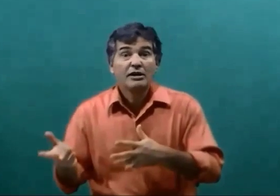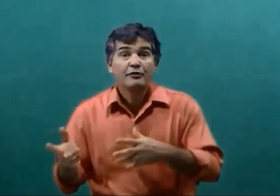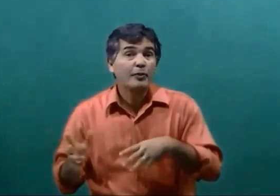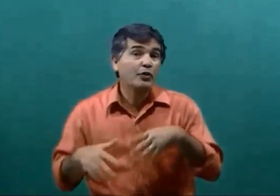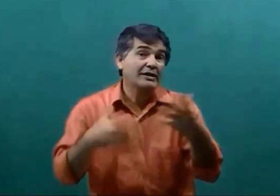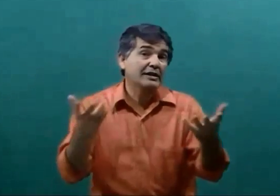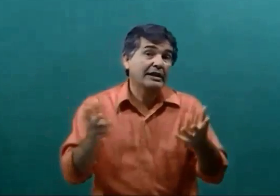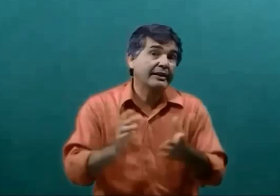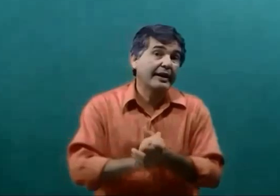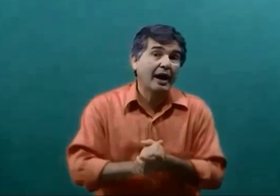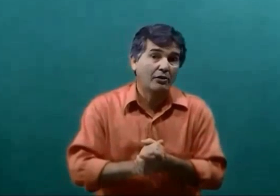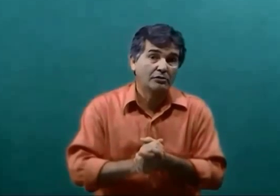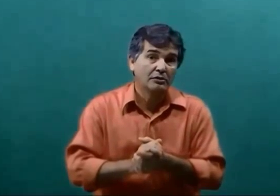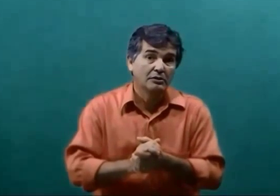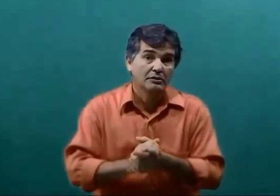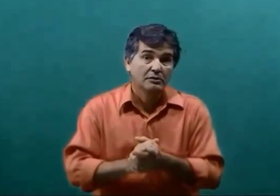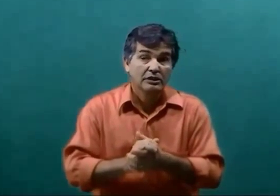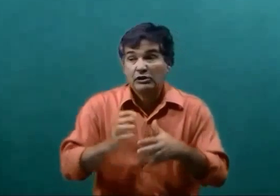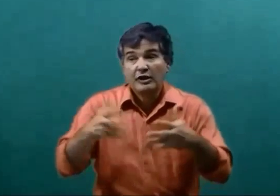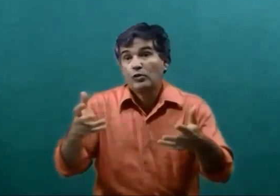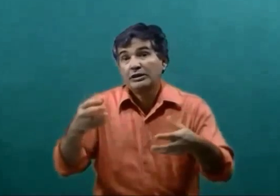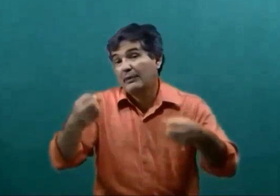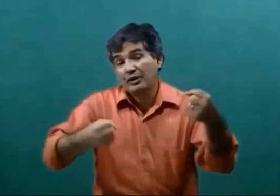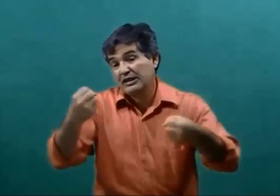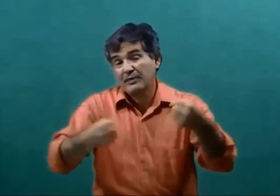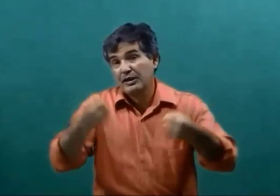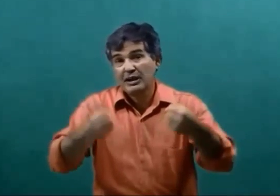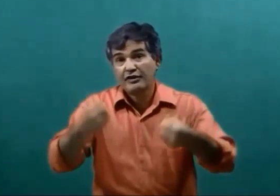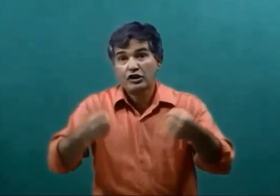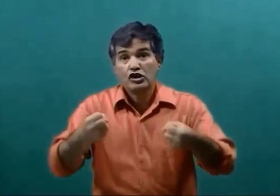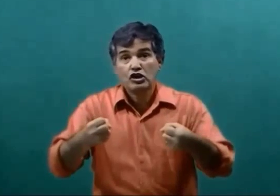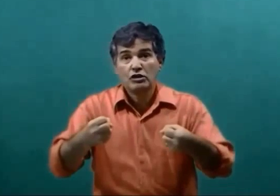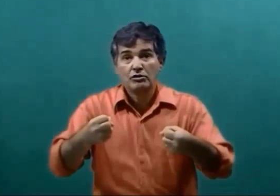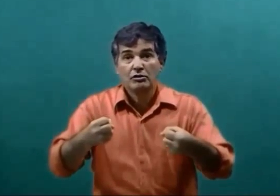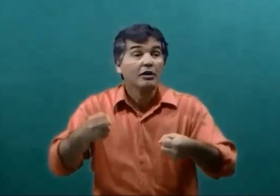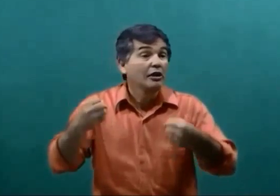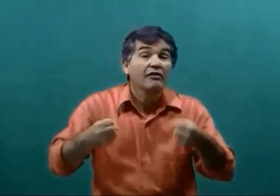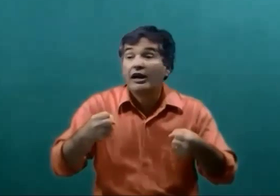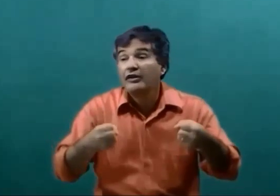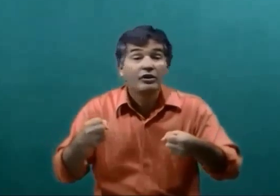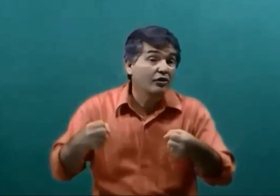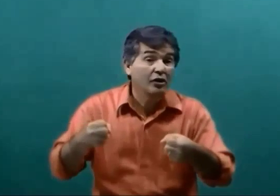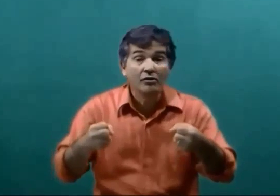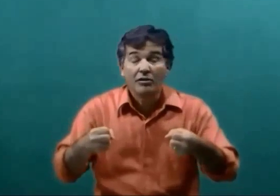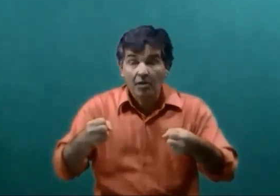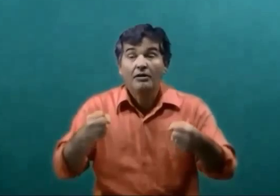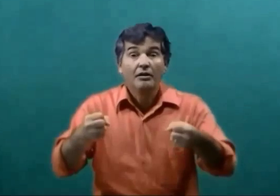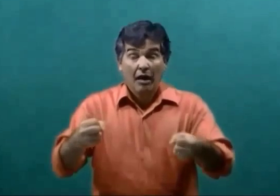for por um acidente de carro? Então vai contar, por exemplo, que estava dirigindo, estava lá dirigindo.